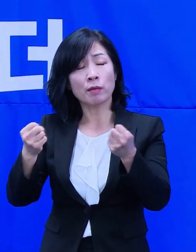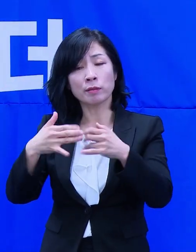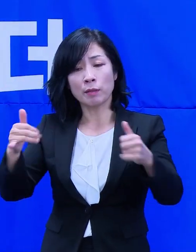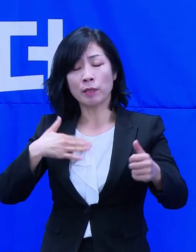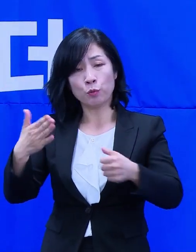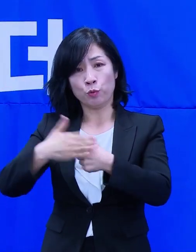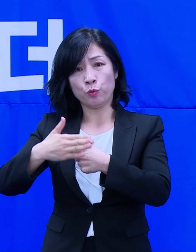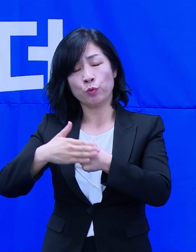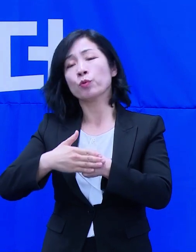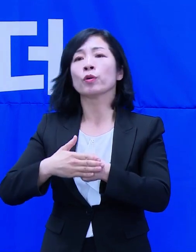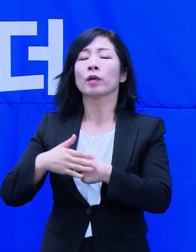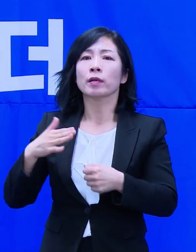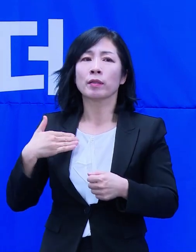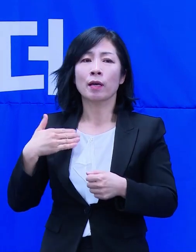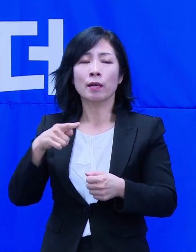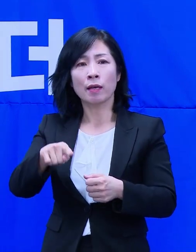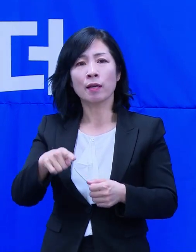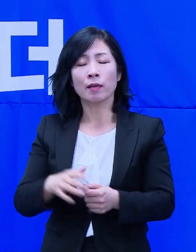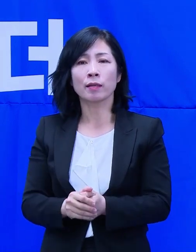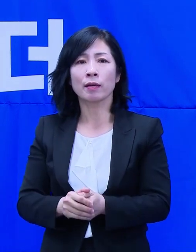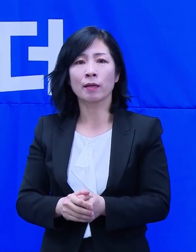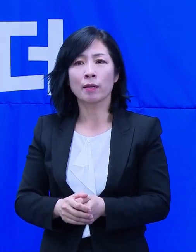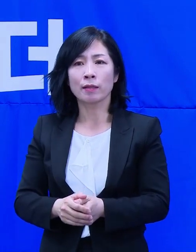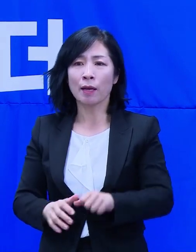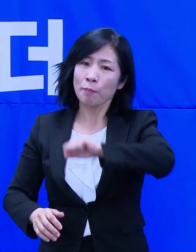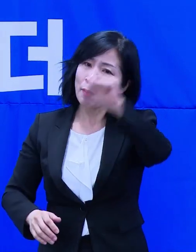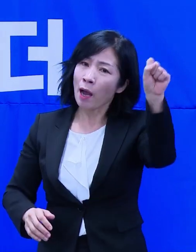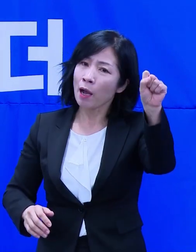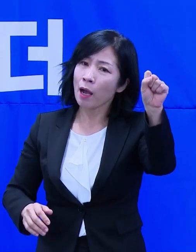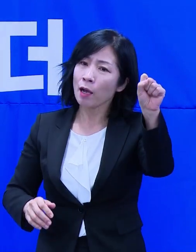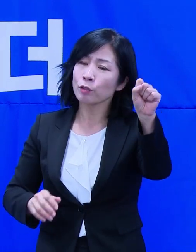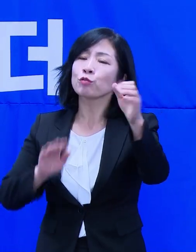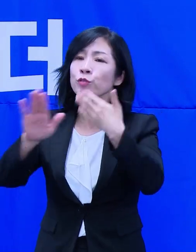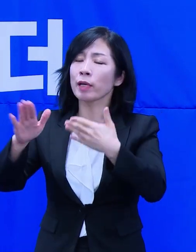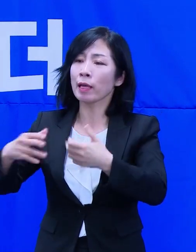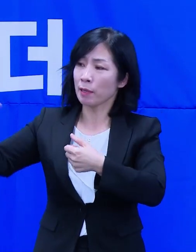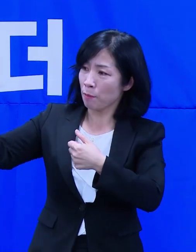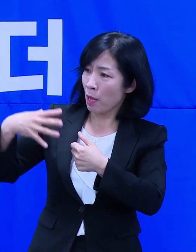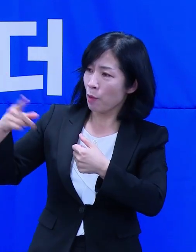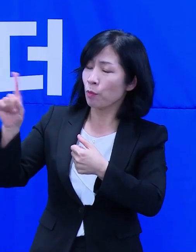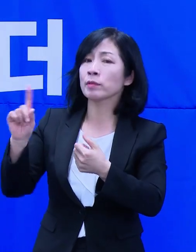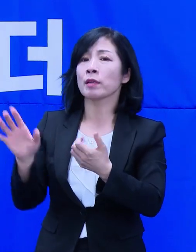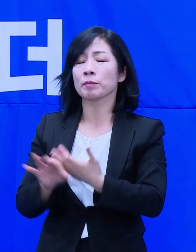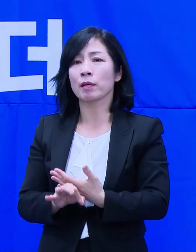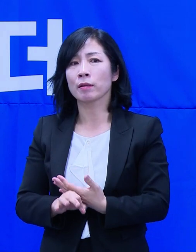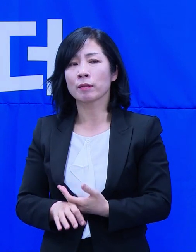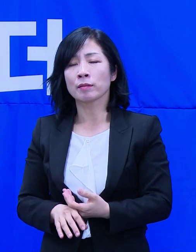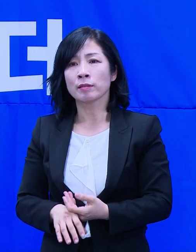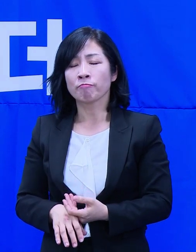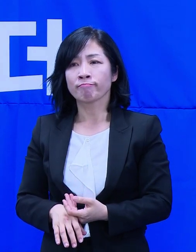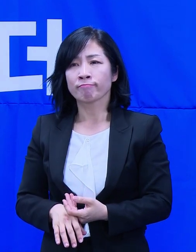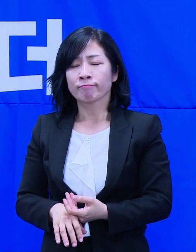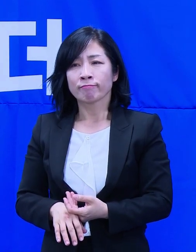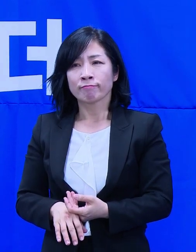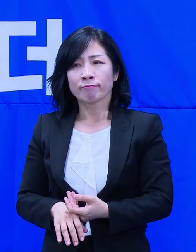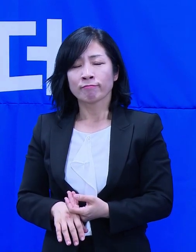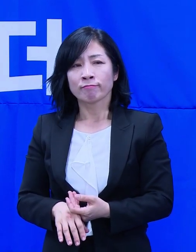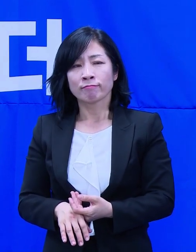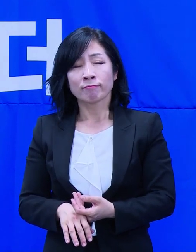저에게 당선되고 나서 건네는 말이 기억이 납니다. 맨 처음에는